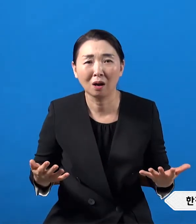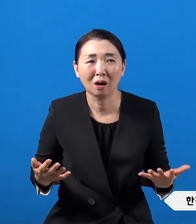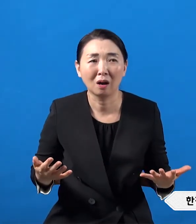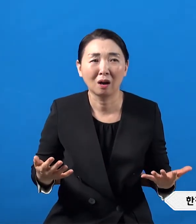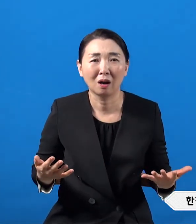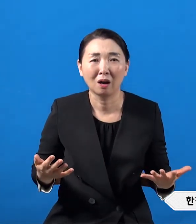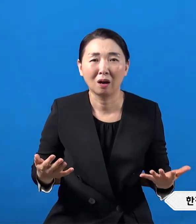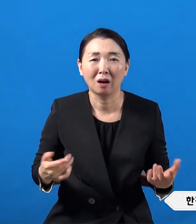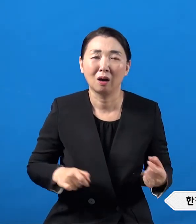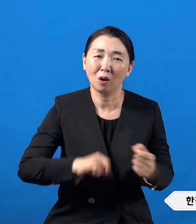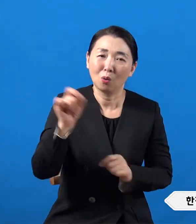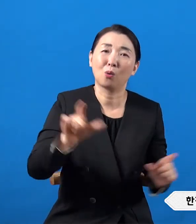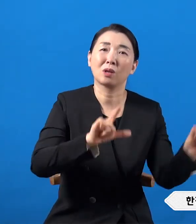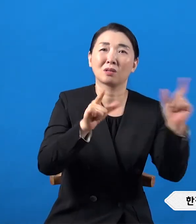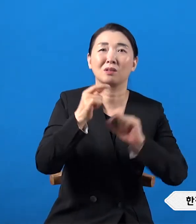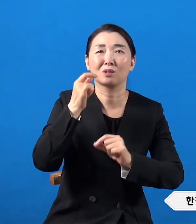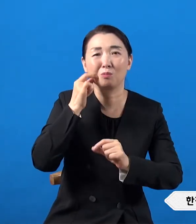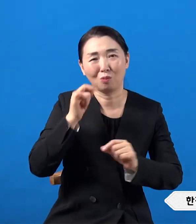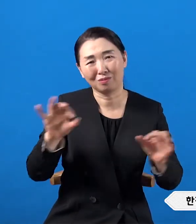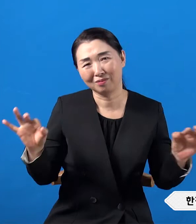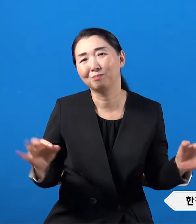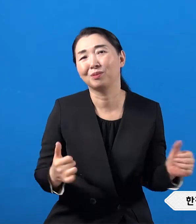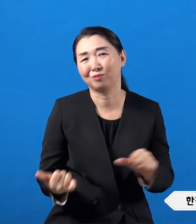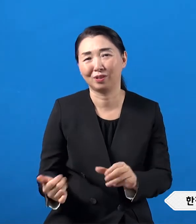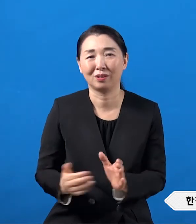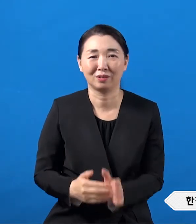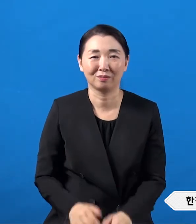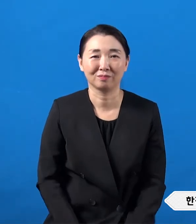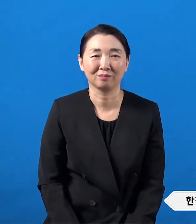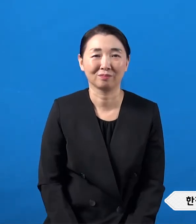오래 살지도 못하고 단명하고 말았습니다.